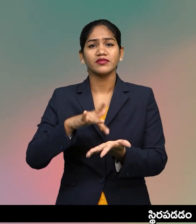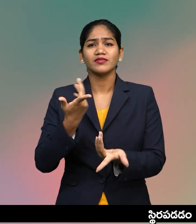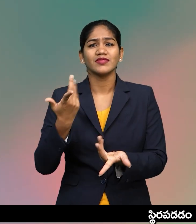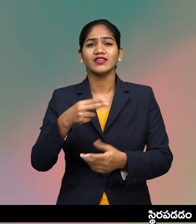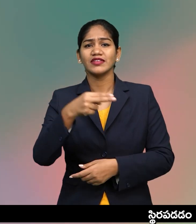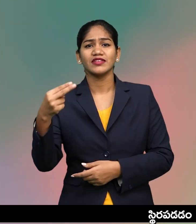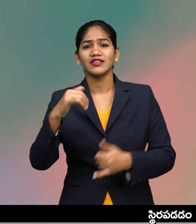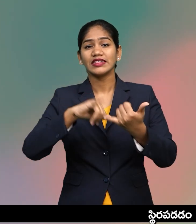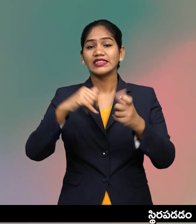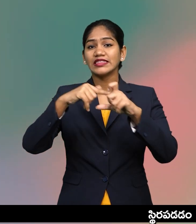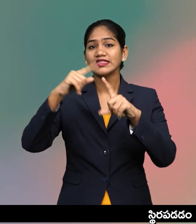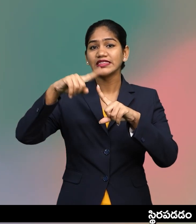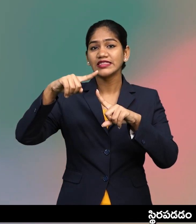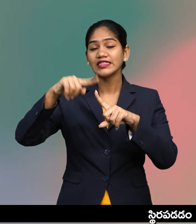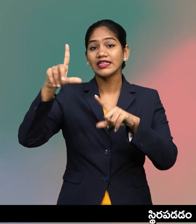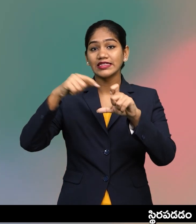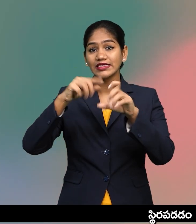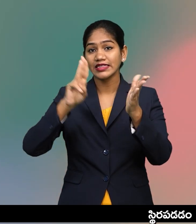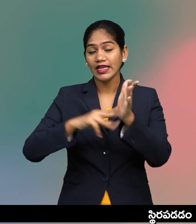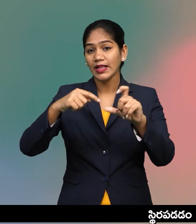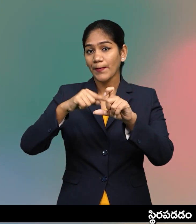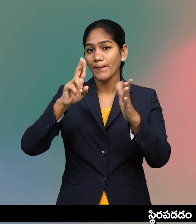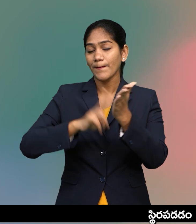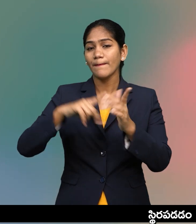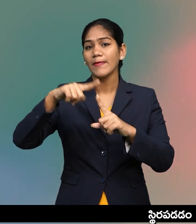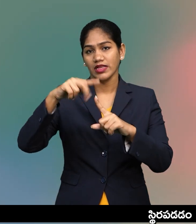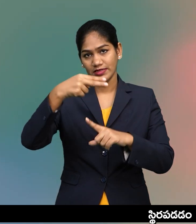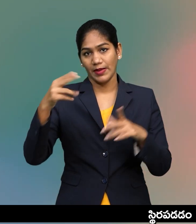స్థిరపడడం లేదా సెటిల్మెంట్ అంటారు.